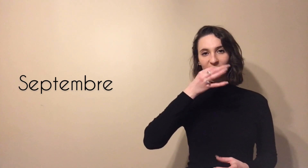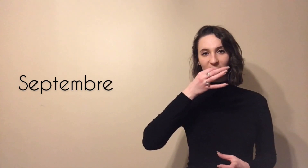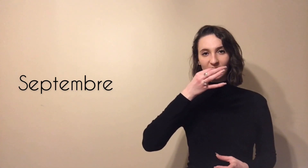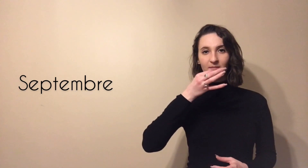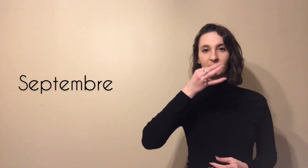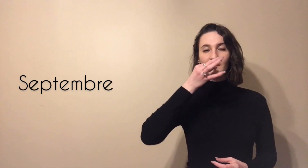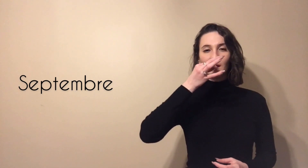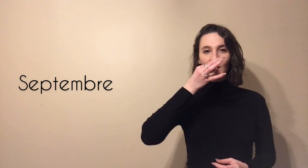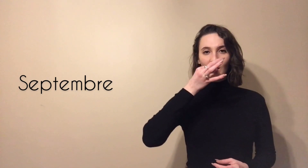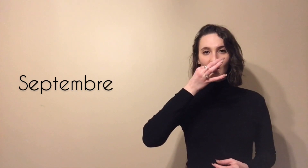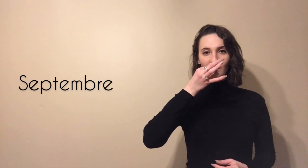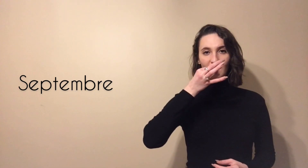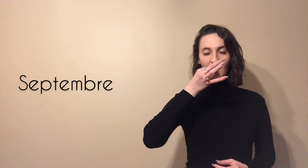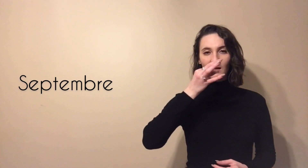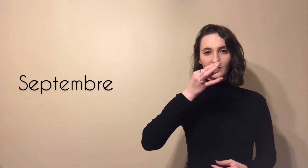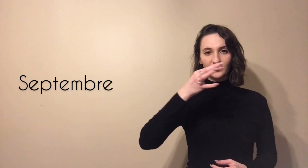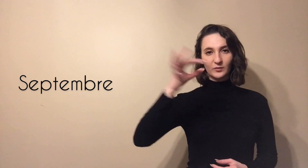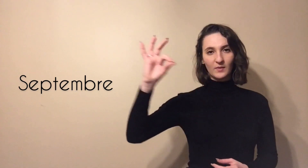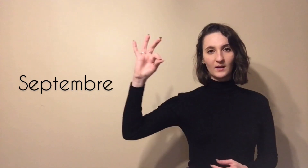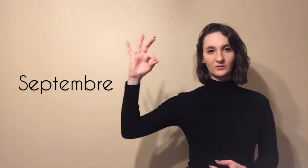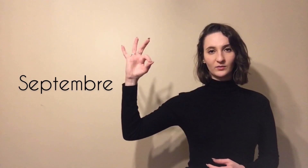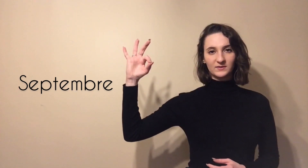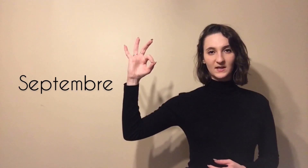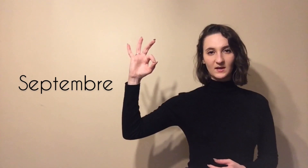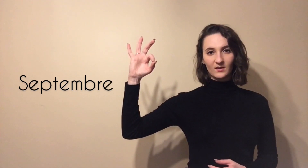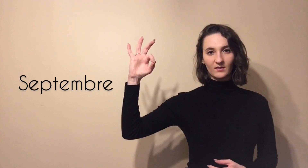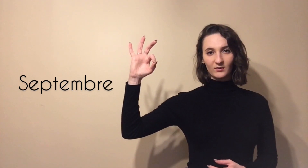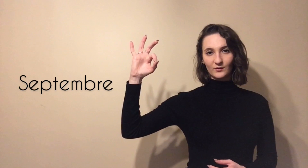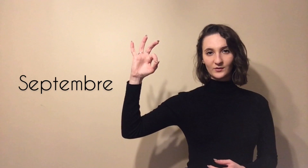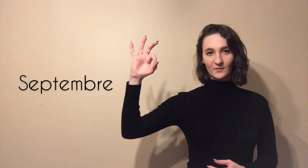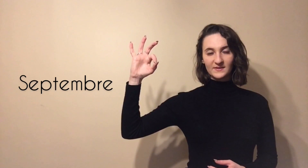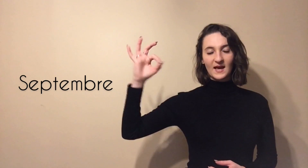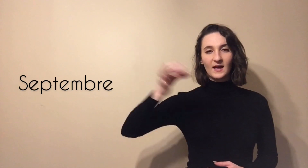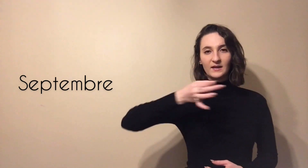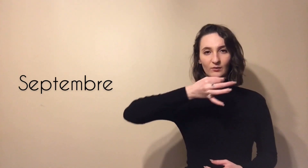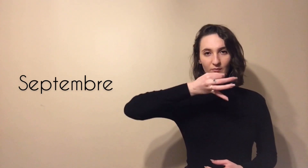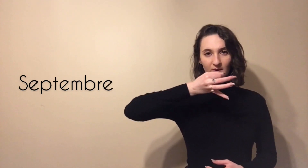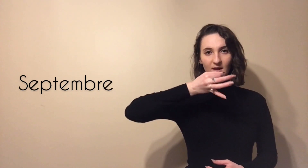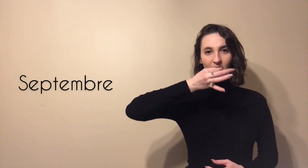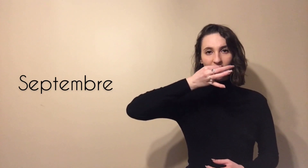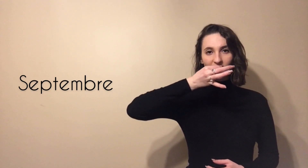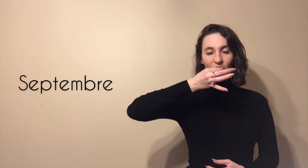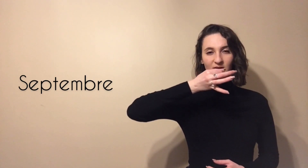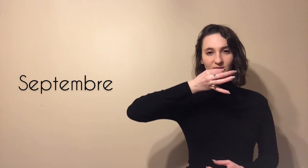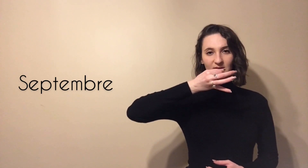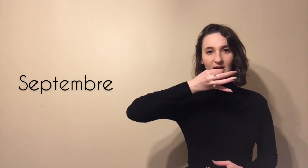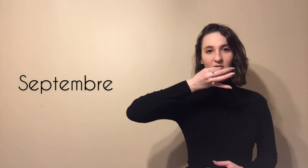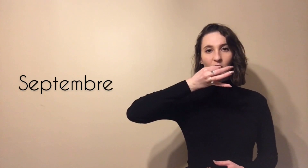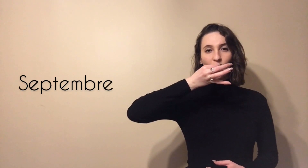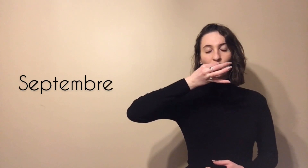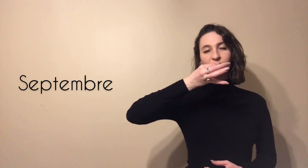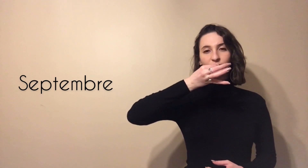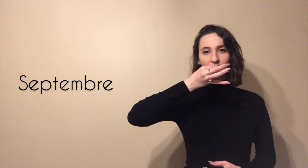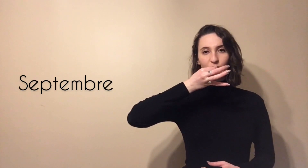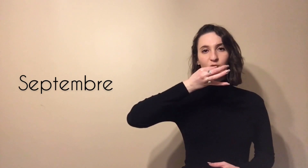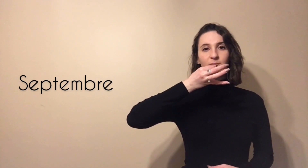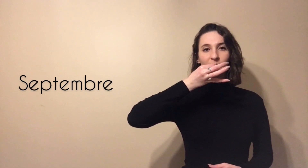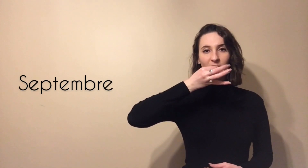lié. On a notre main, donc c'est comme ça, et on le met l'horizontale au niveau de votre bouche, mais pas collé.